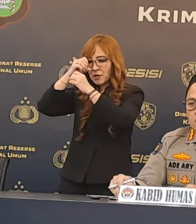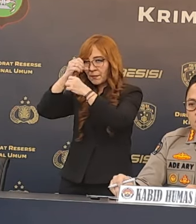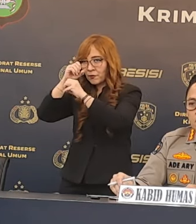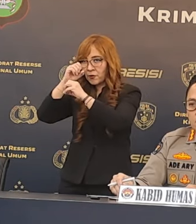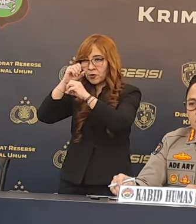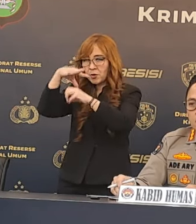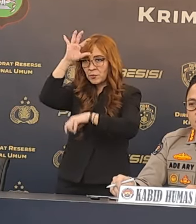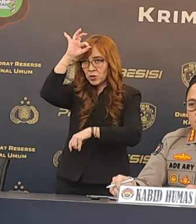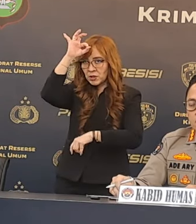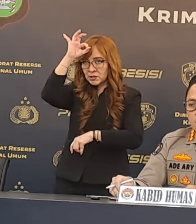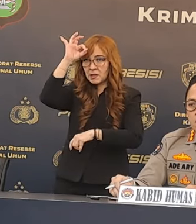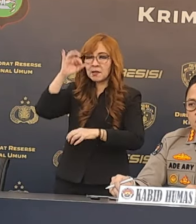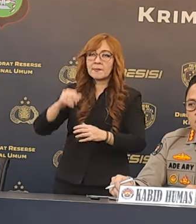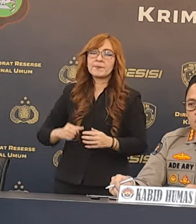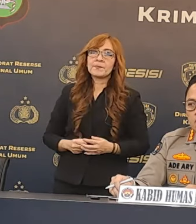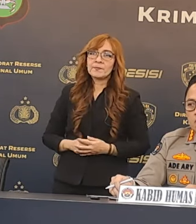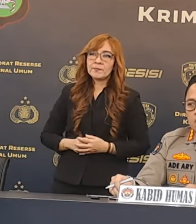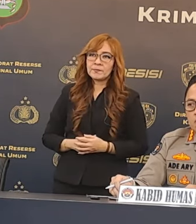Polri.